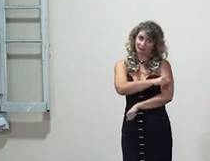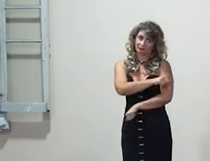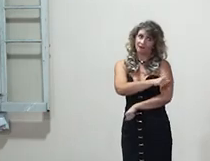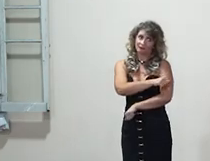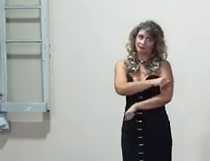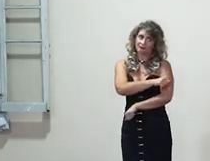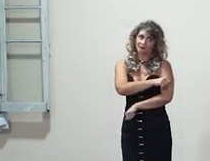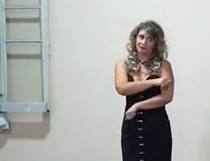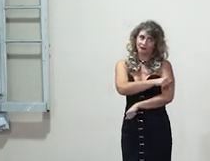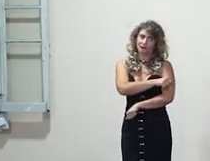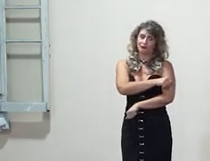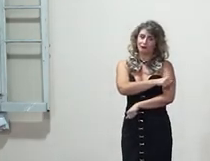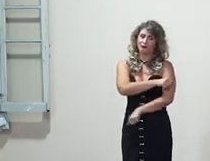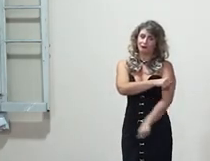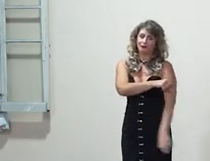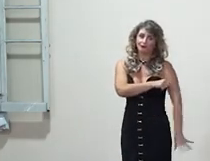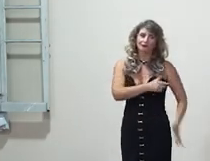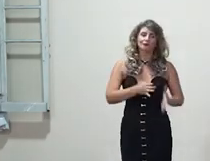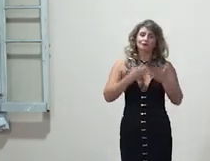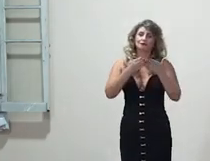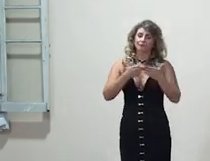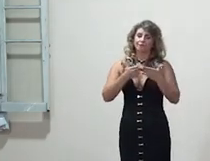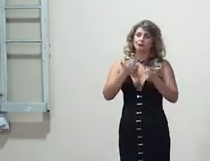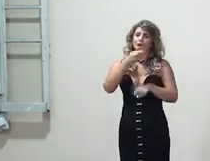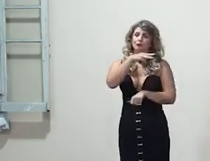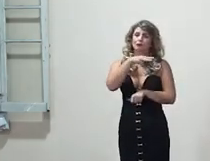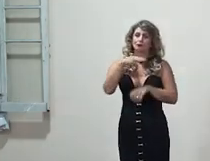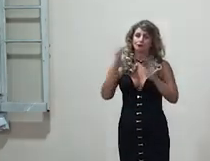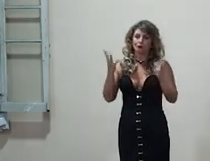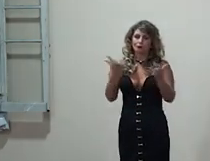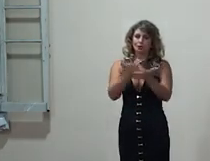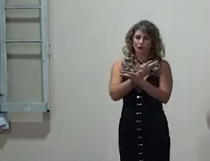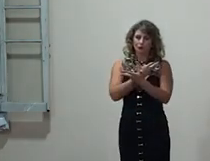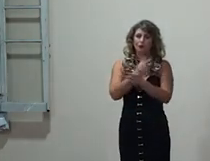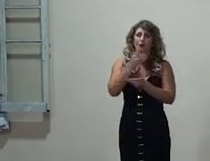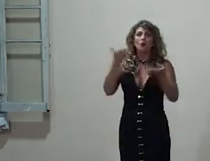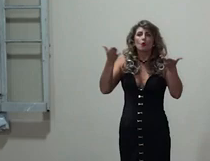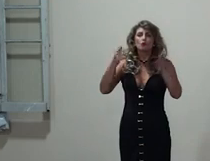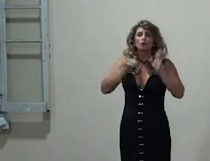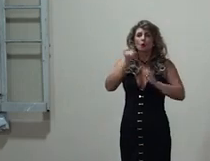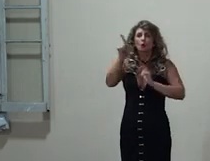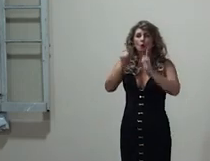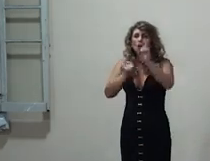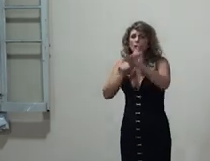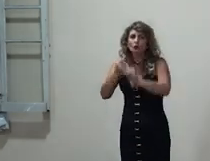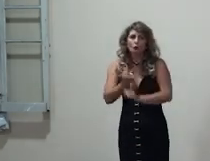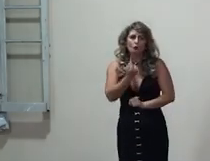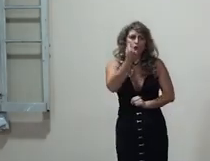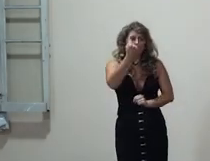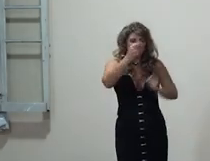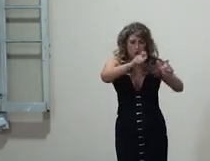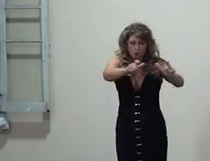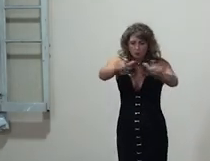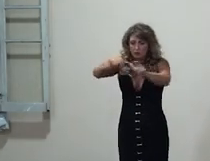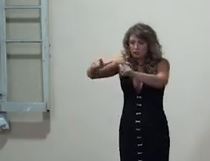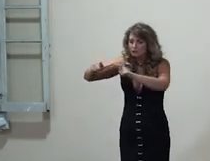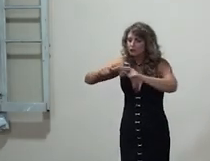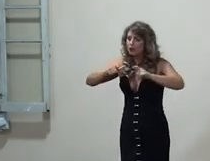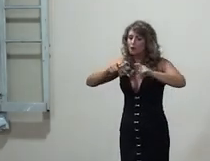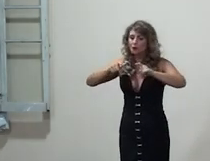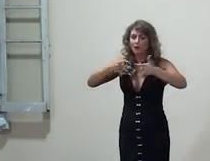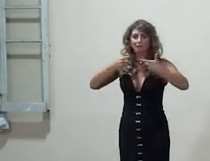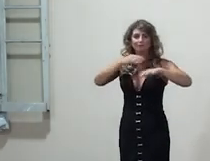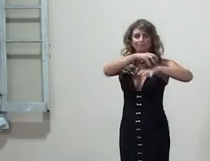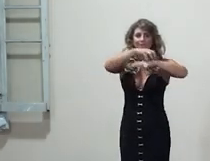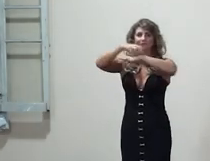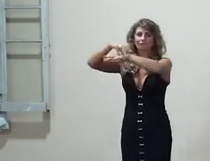Maravilha? Porto Maravilha. Hoje apontado como uma das regiões mais